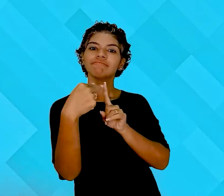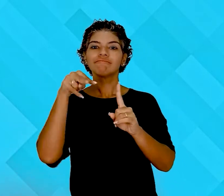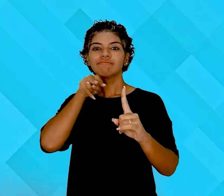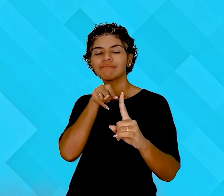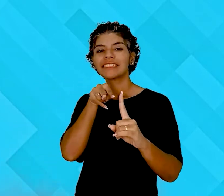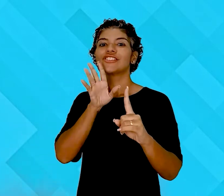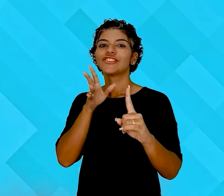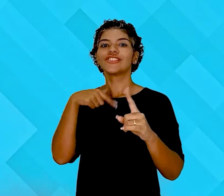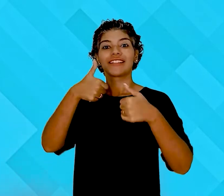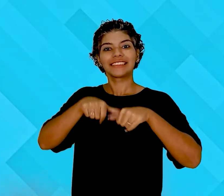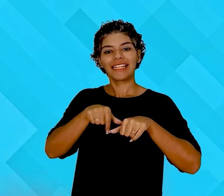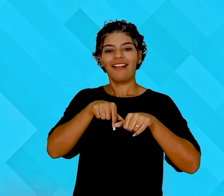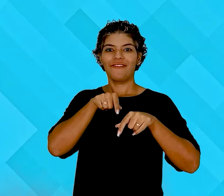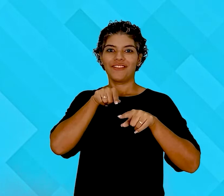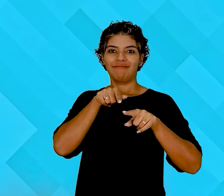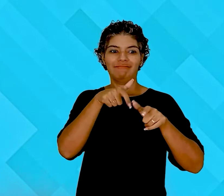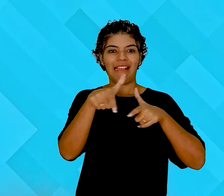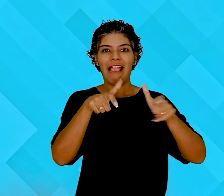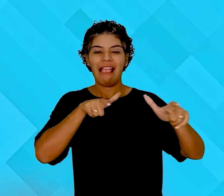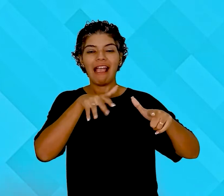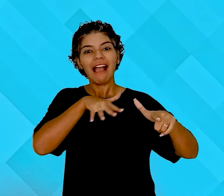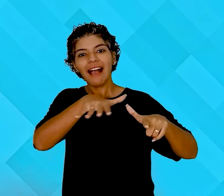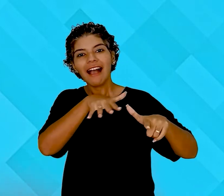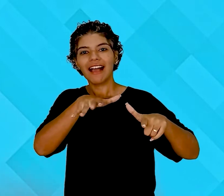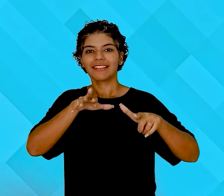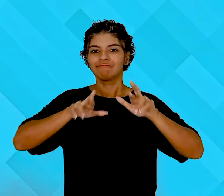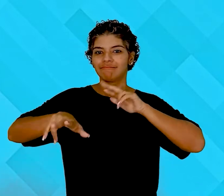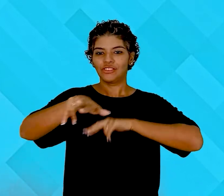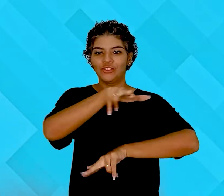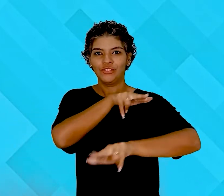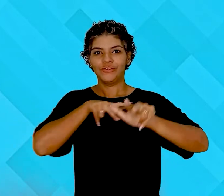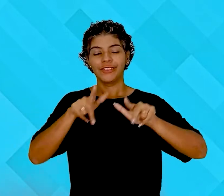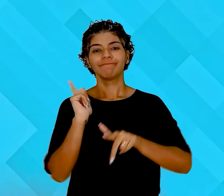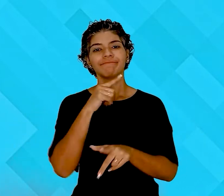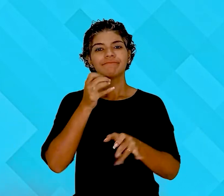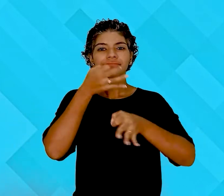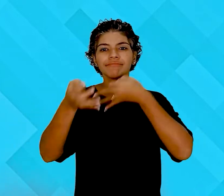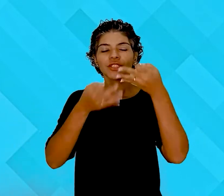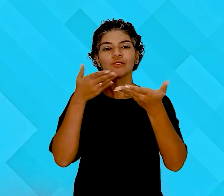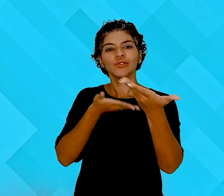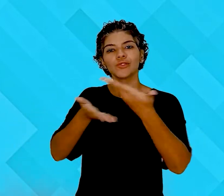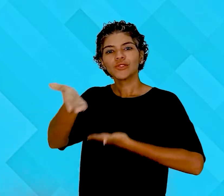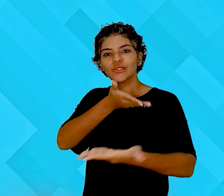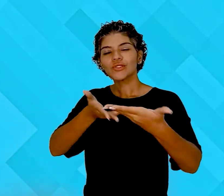lados do balcão, né? Poder trocar sobre formas mais vivas,